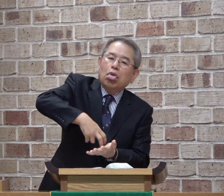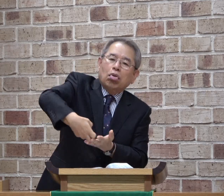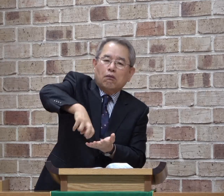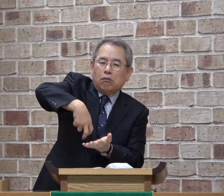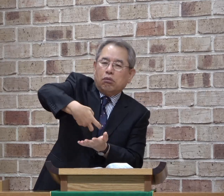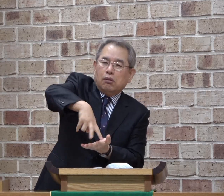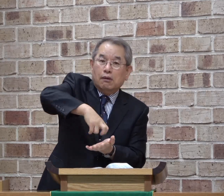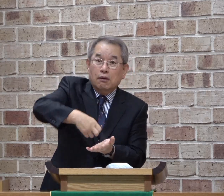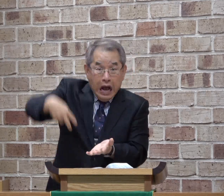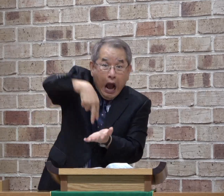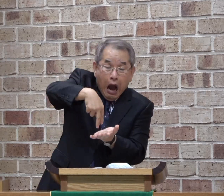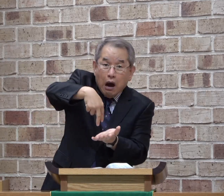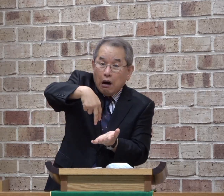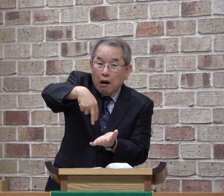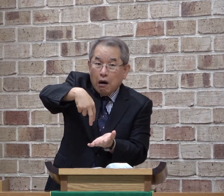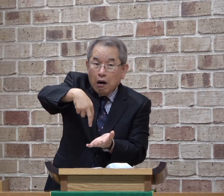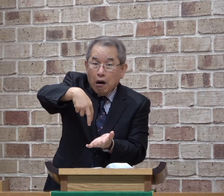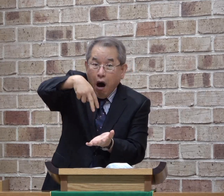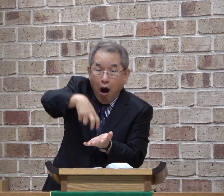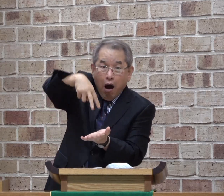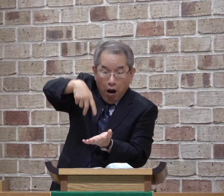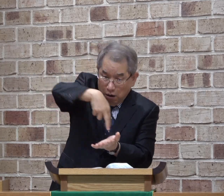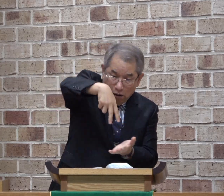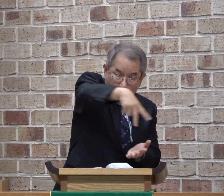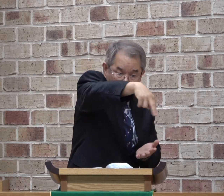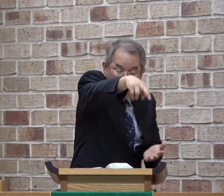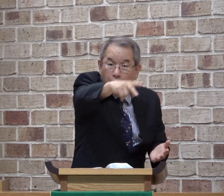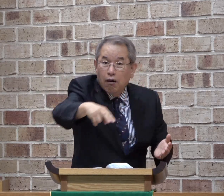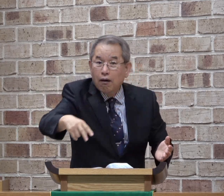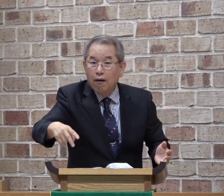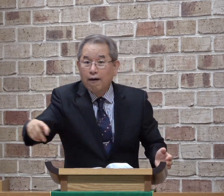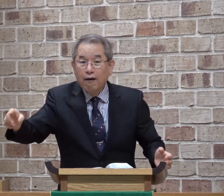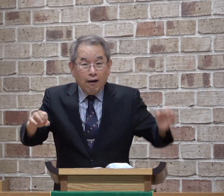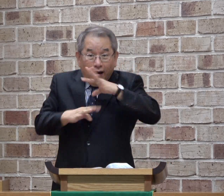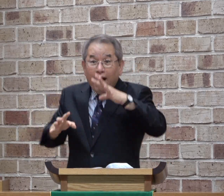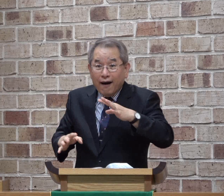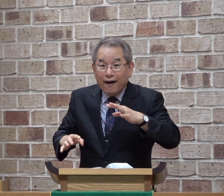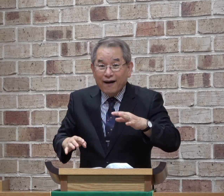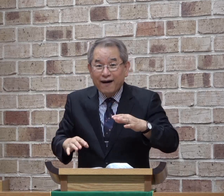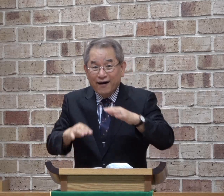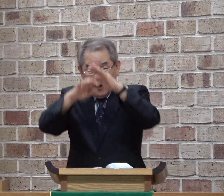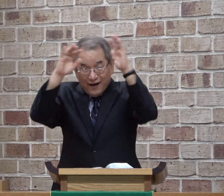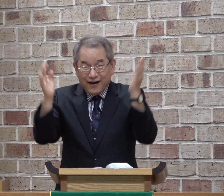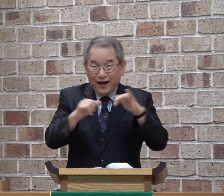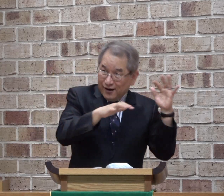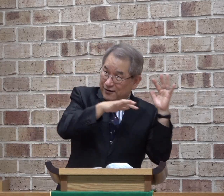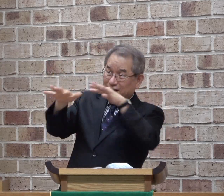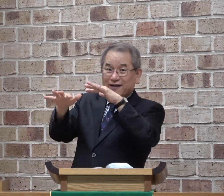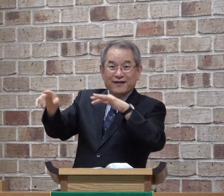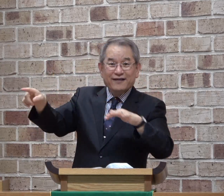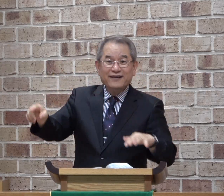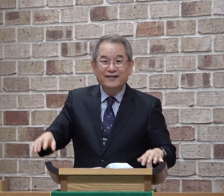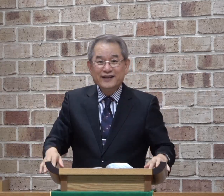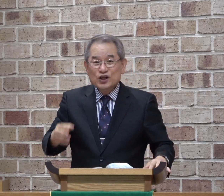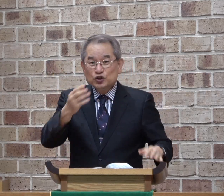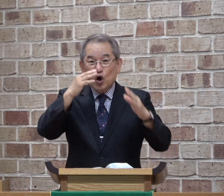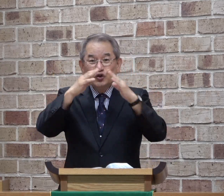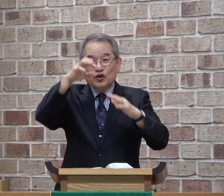그 안질뱅이를 손을 잡고 이렇게 세웠습니다. 다리에 힘이 없는 사람이었습니다. 그러나 벌떡 일어나 섰습니다. 그리고 걷기